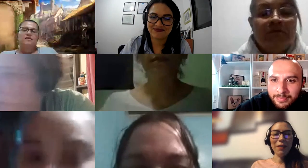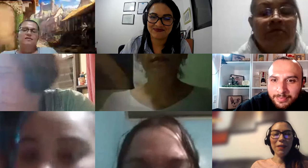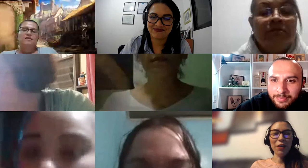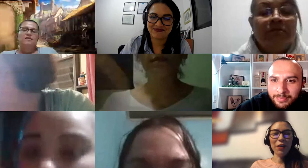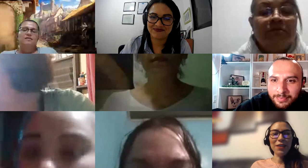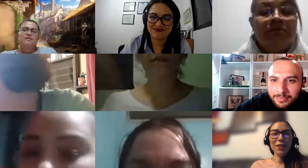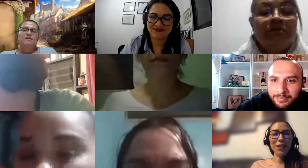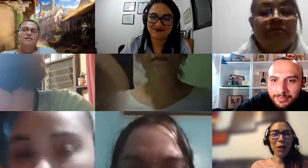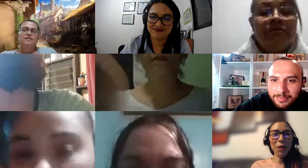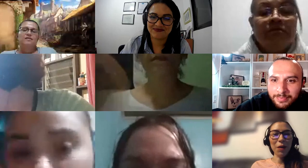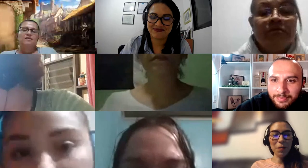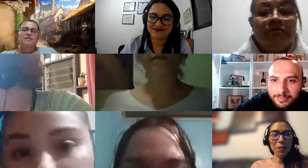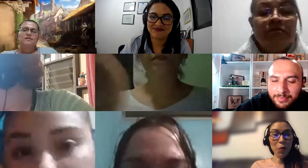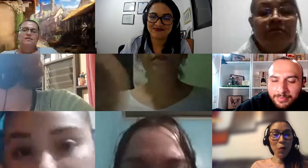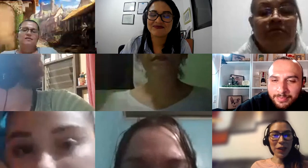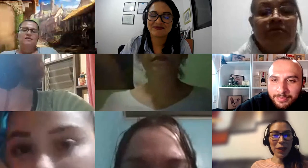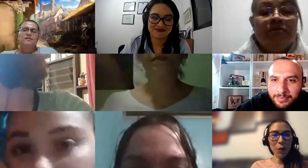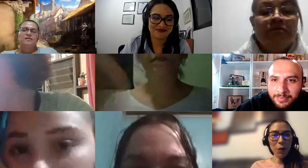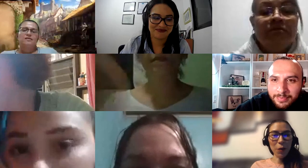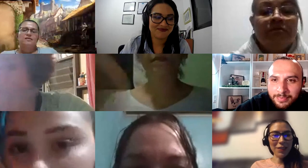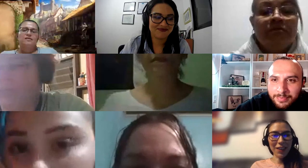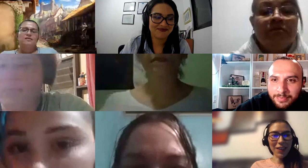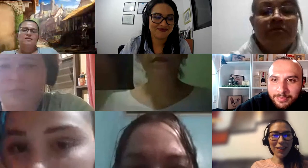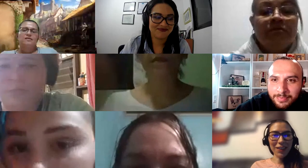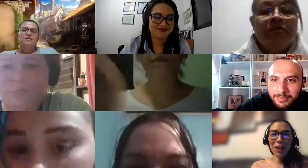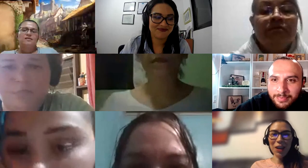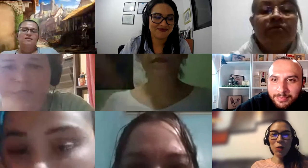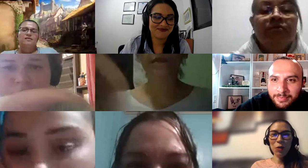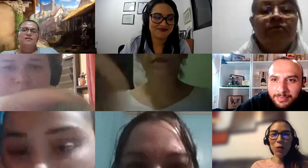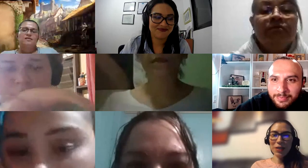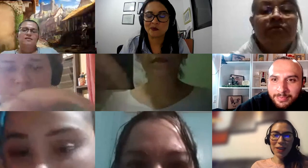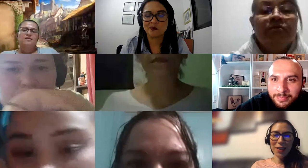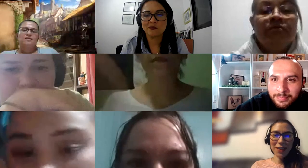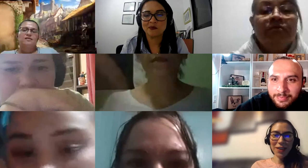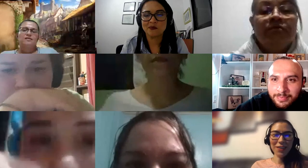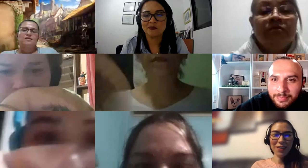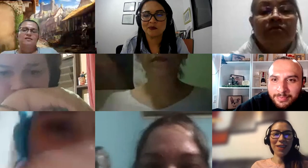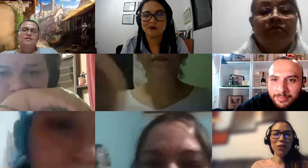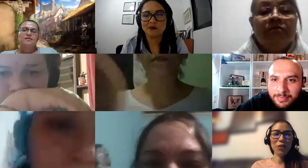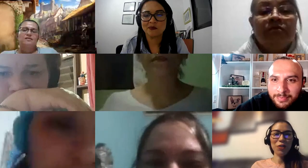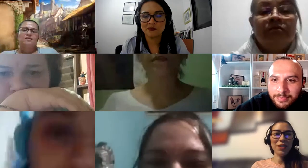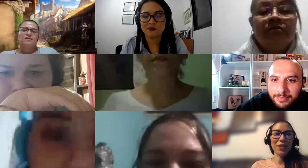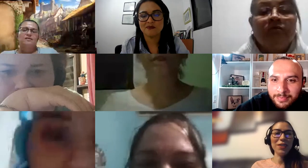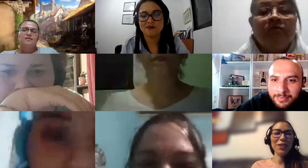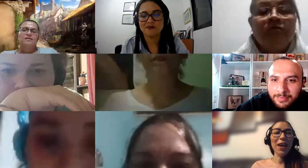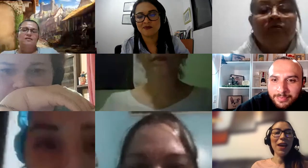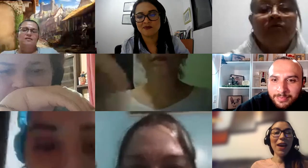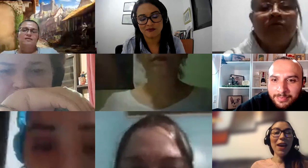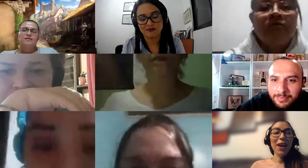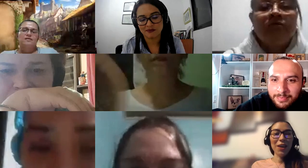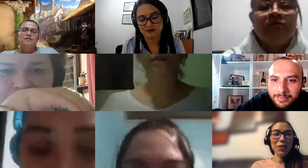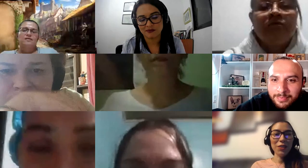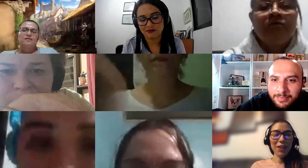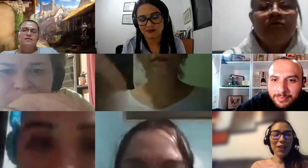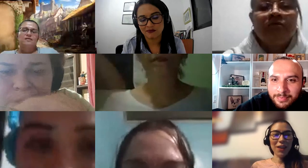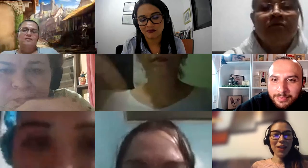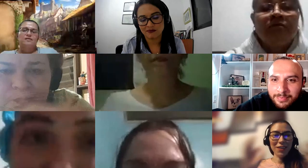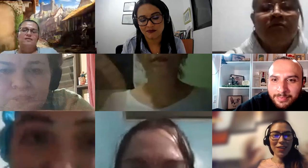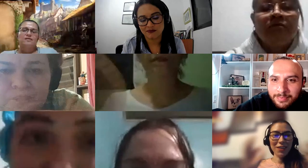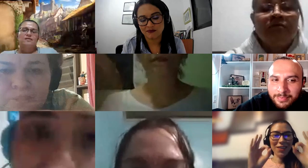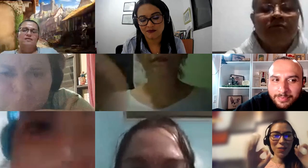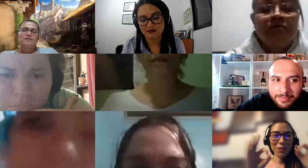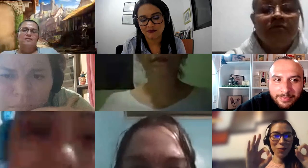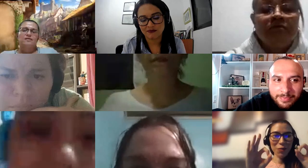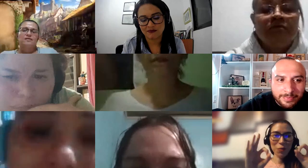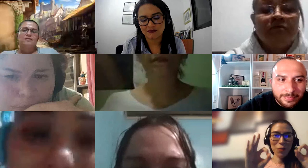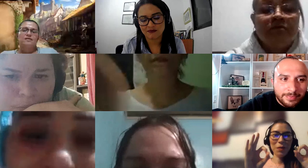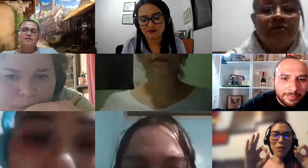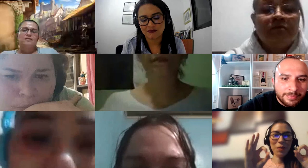veo que se están moviendo bastante los mensajes. Ajá. Entonces, eso está súper bien.